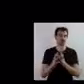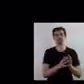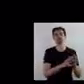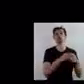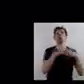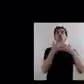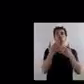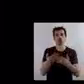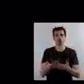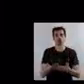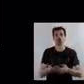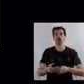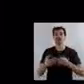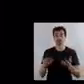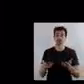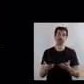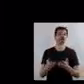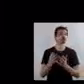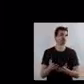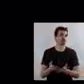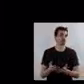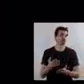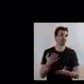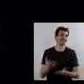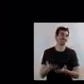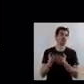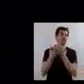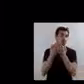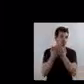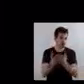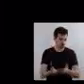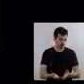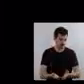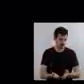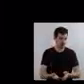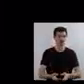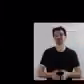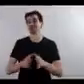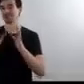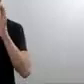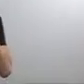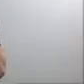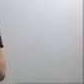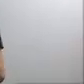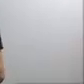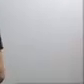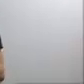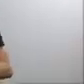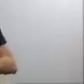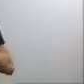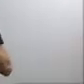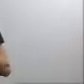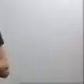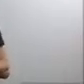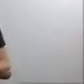du neurone sensitif au motoneurone et aboutit à la contraction des cellules musculaires. Regardons